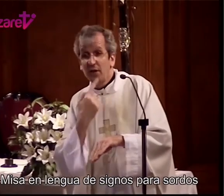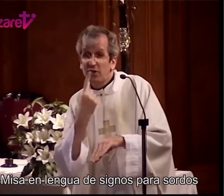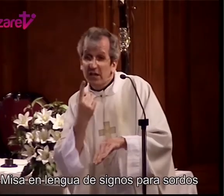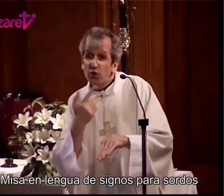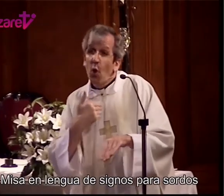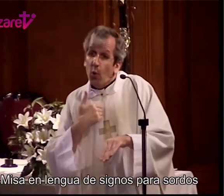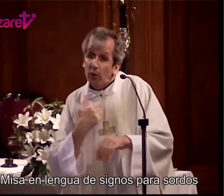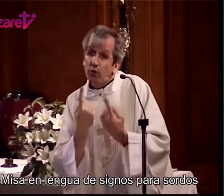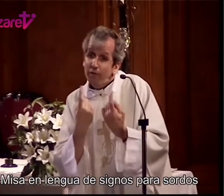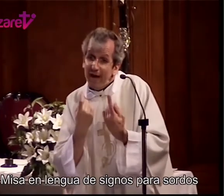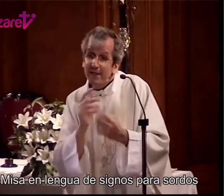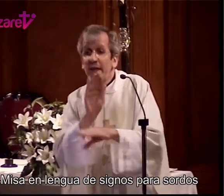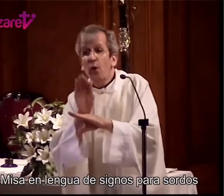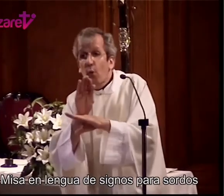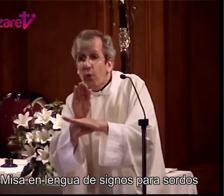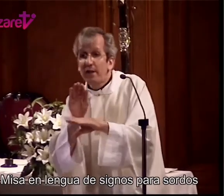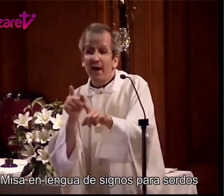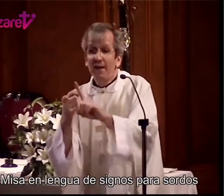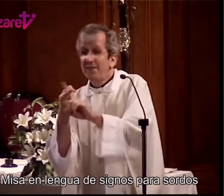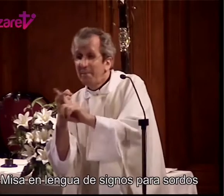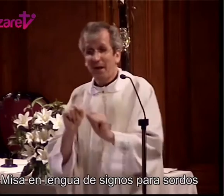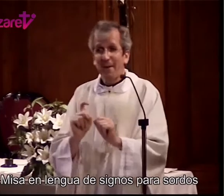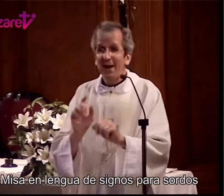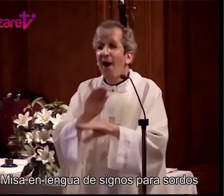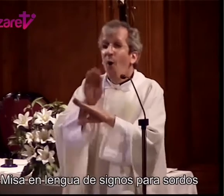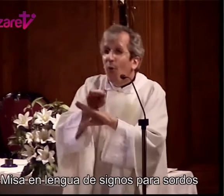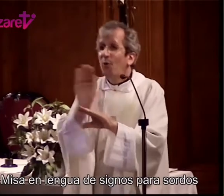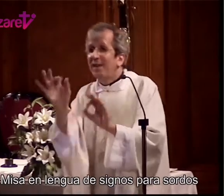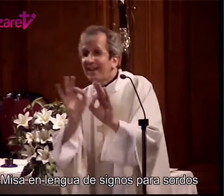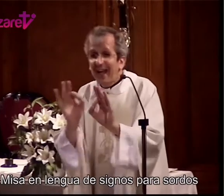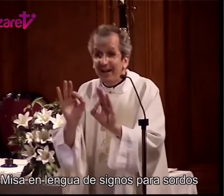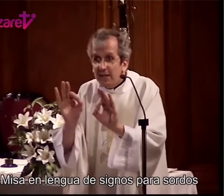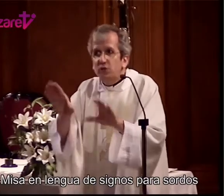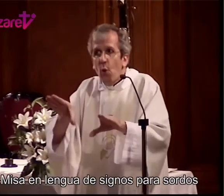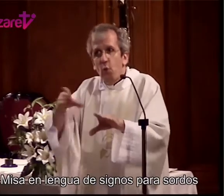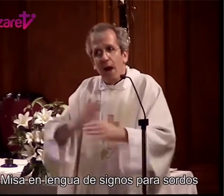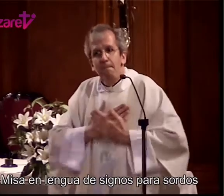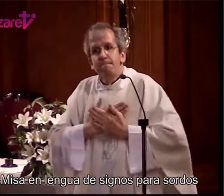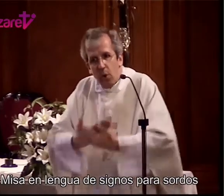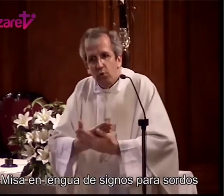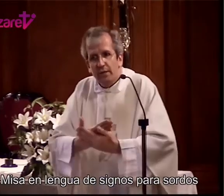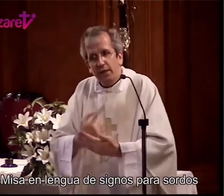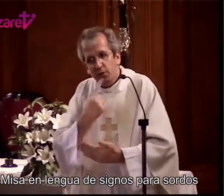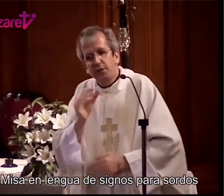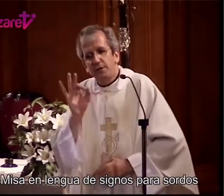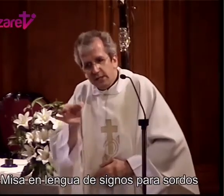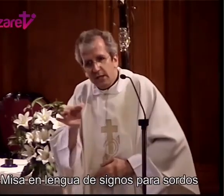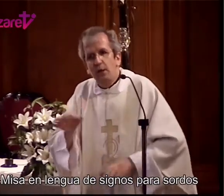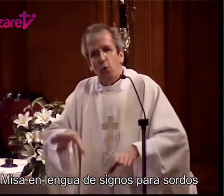os ha dicho, cuando yo falte, cuida de mi hermana o cuida de tal. Y es una voluntad que uno dice, sí, lo